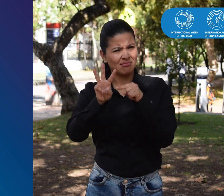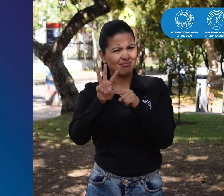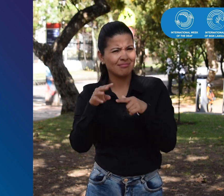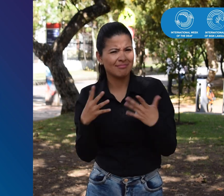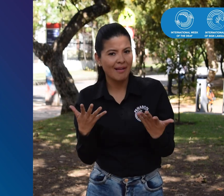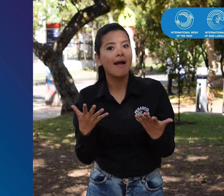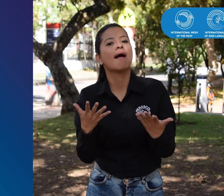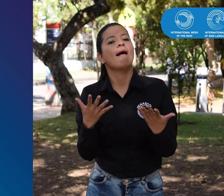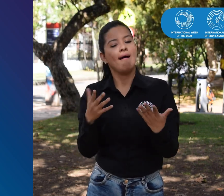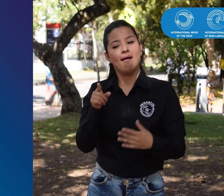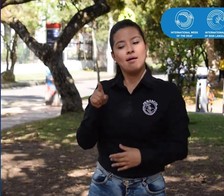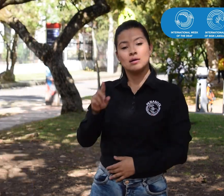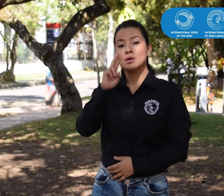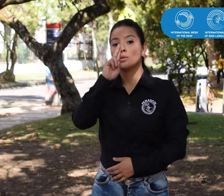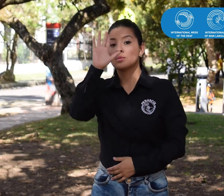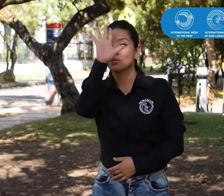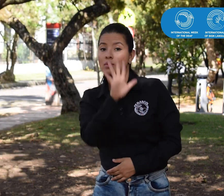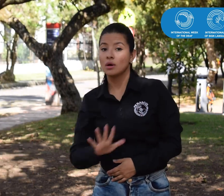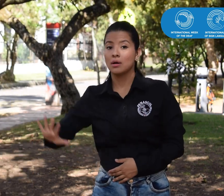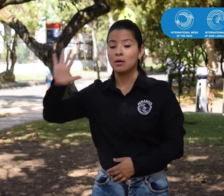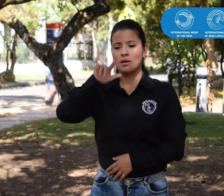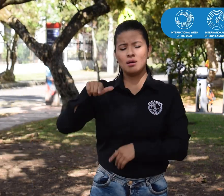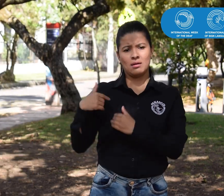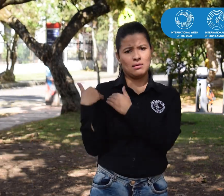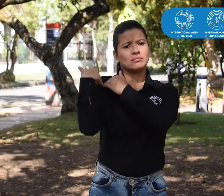como el Día Nacional de la lengua de señas